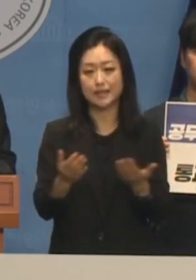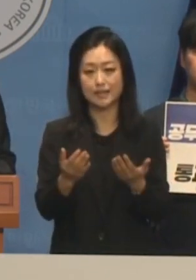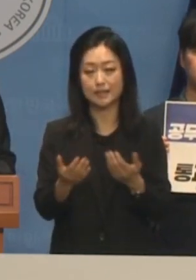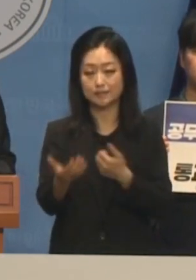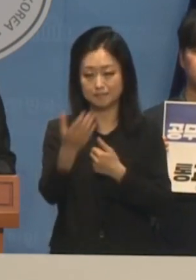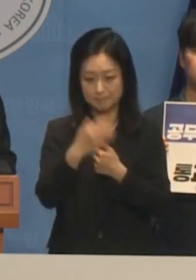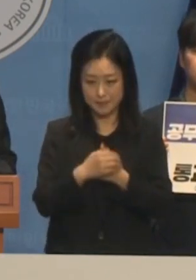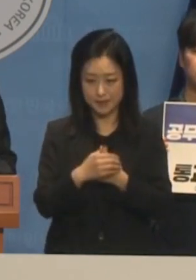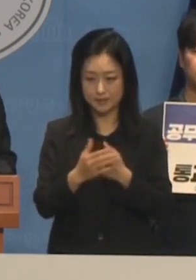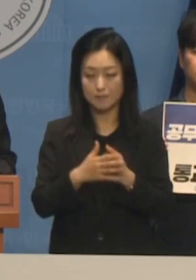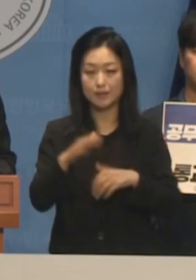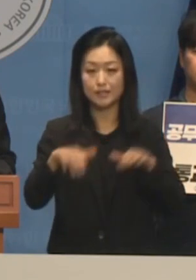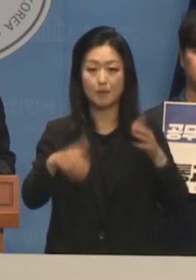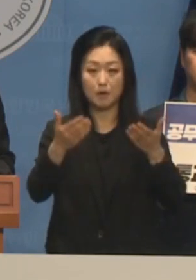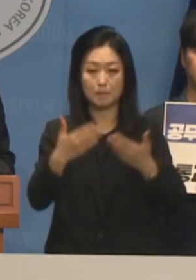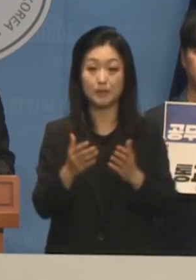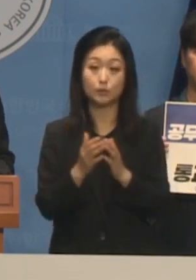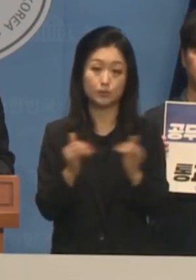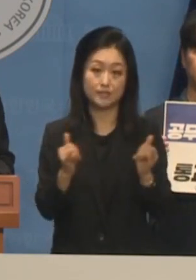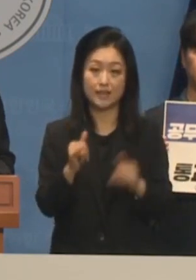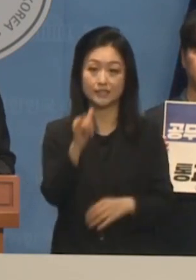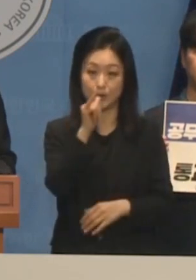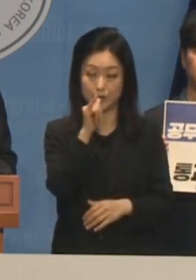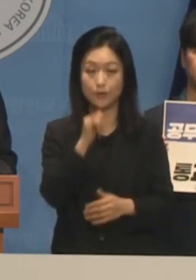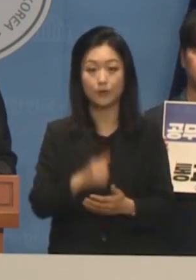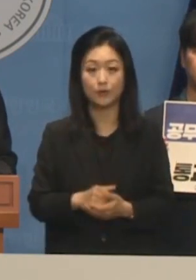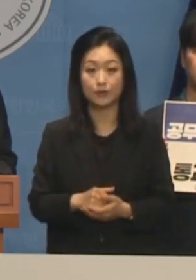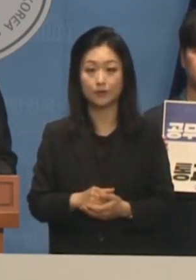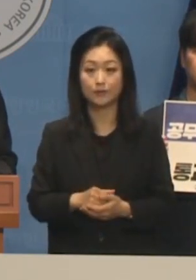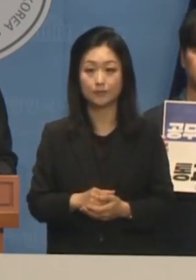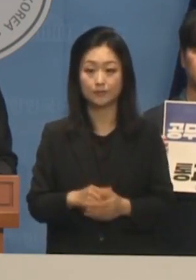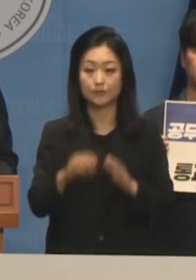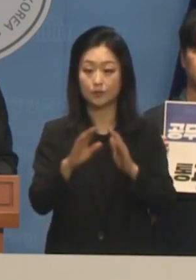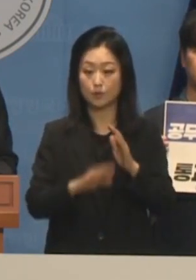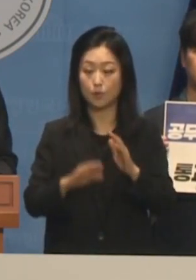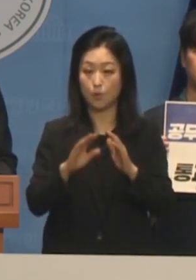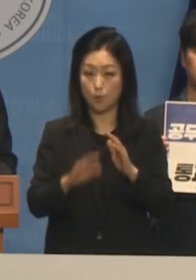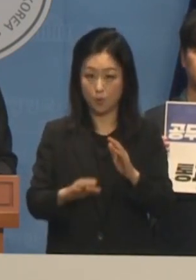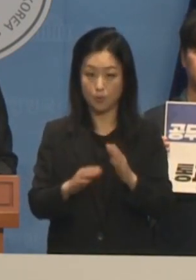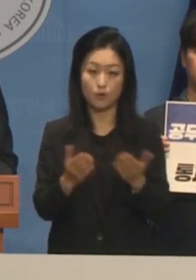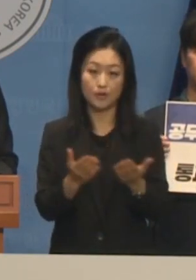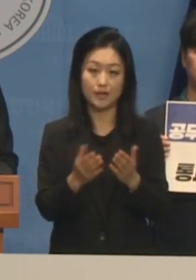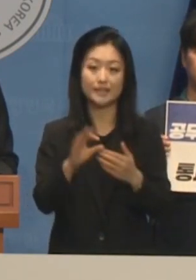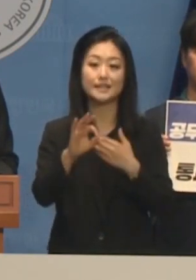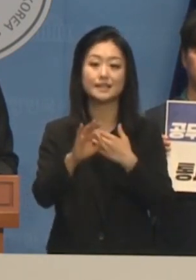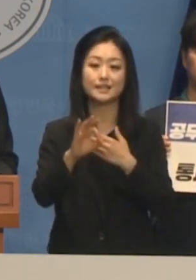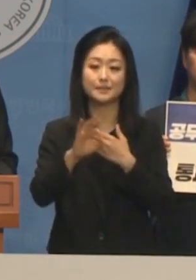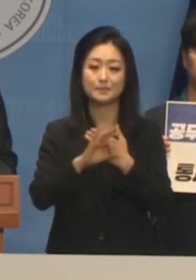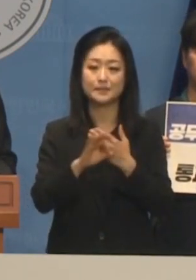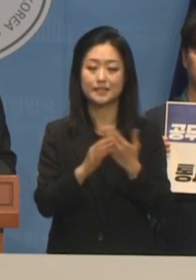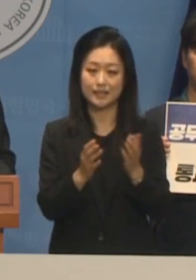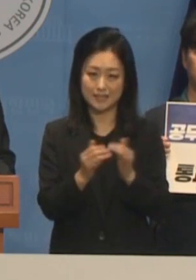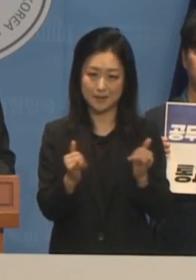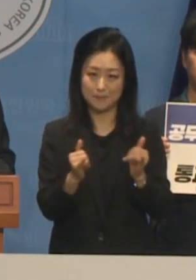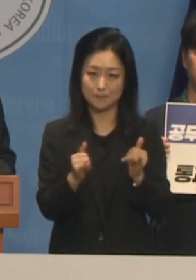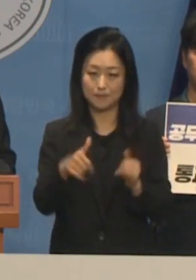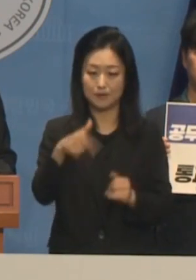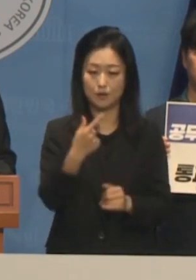각종 차별을 받아온 노동자들이 있습니다. 바로 공공부문 비정규직, 즉